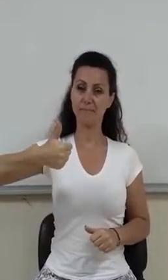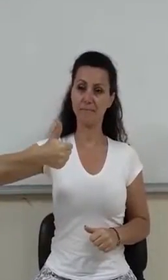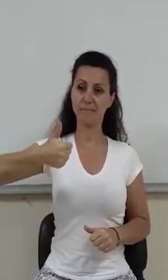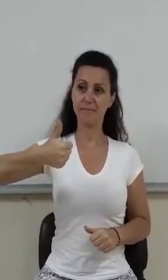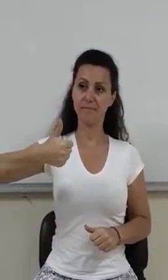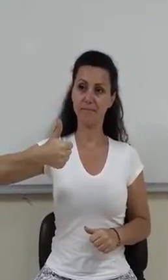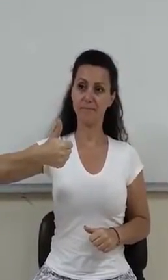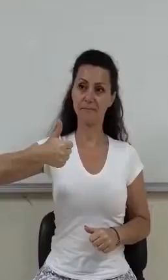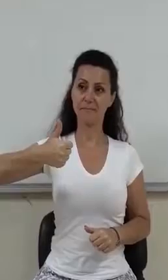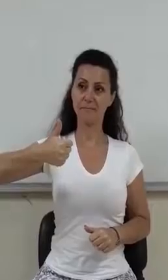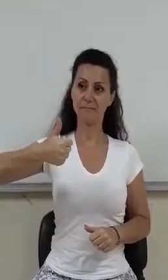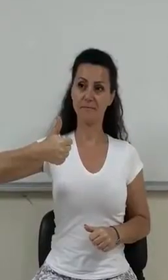geçti,